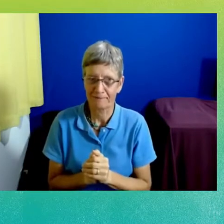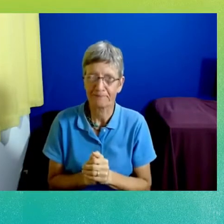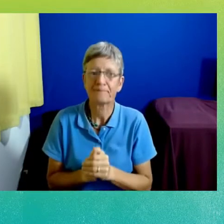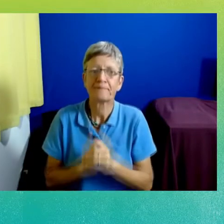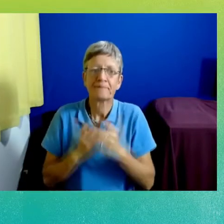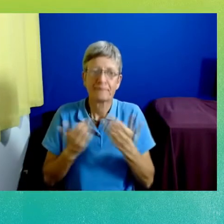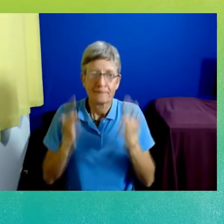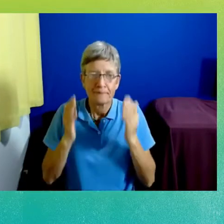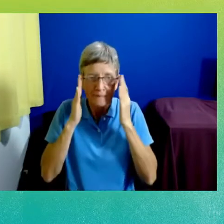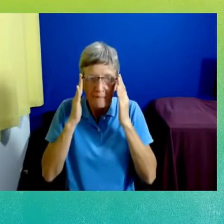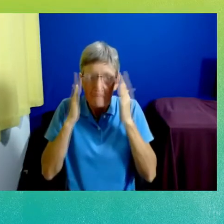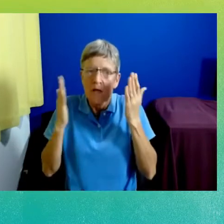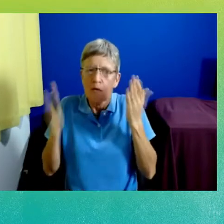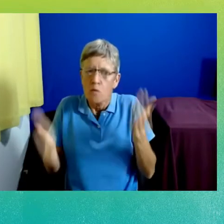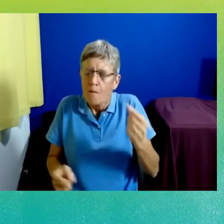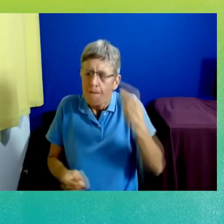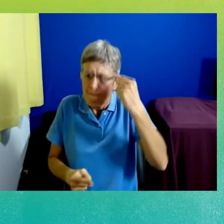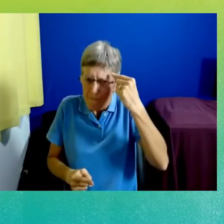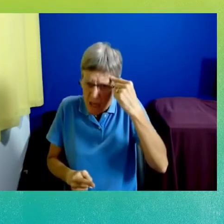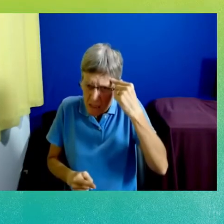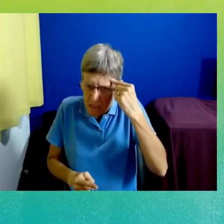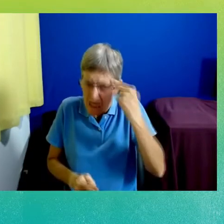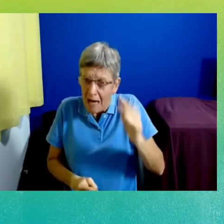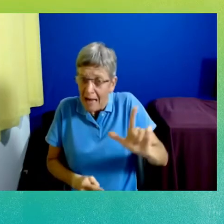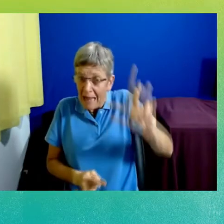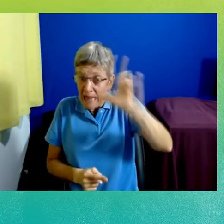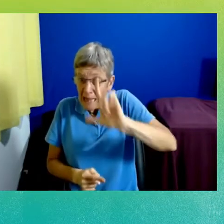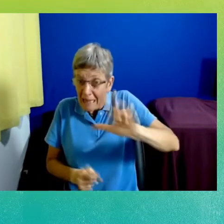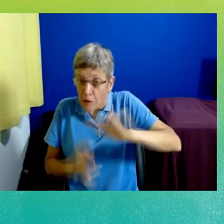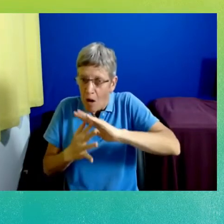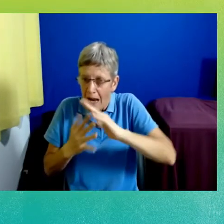surda ela está.